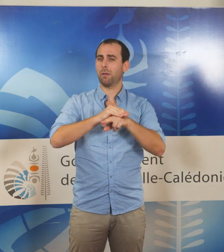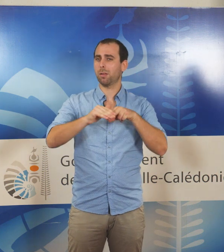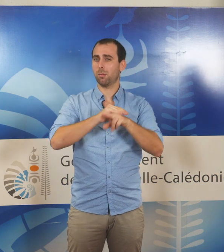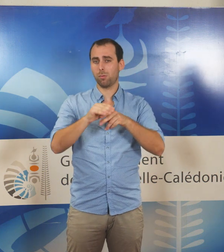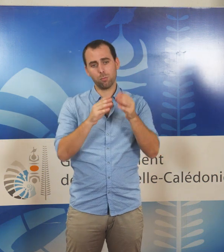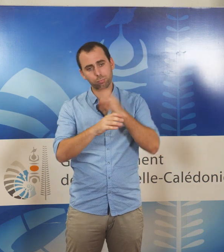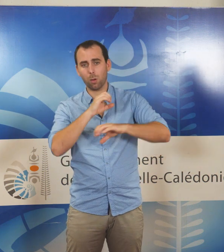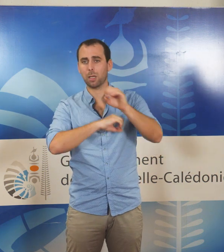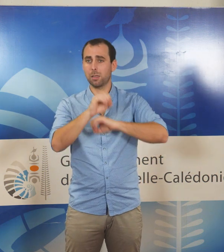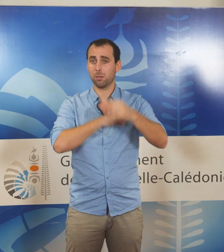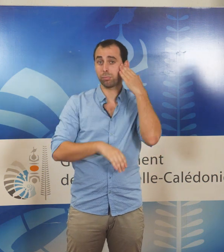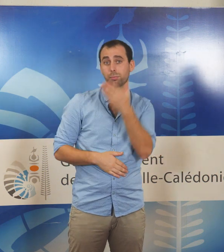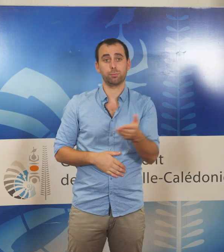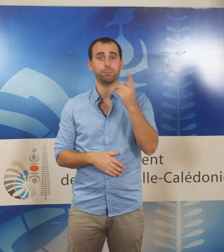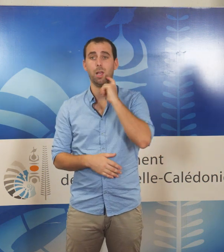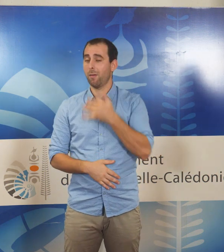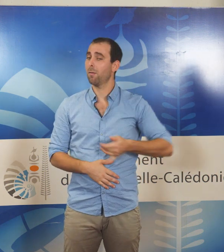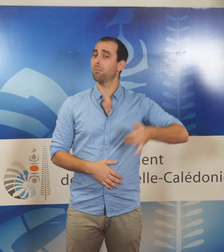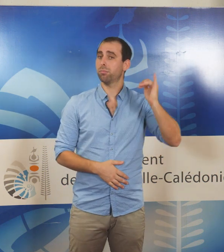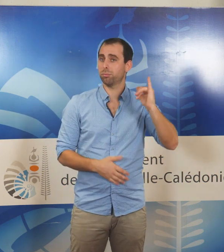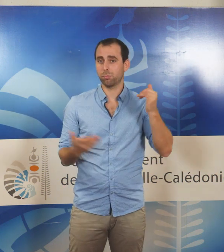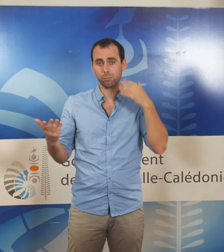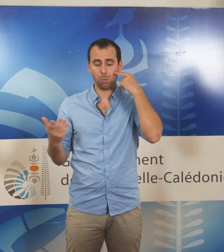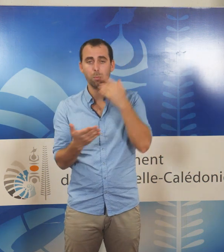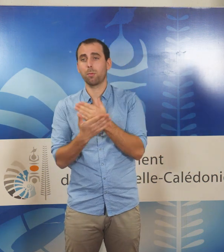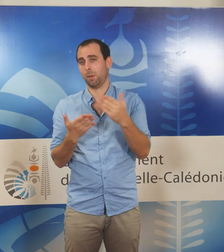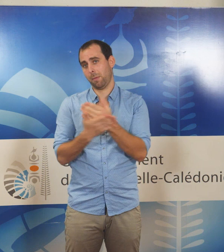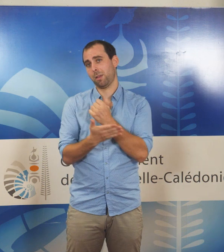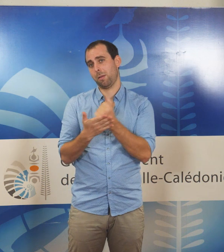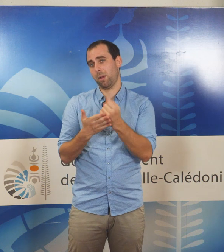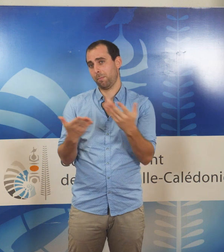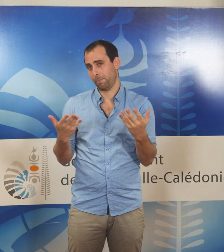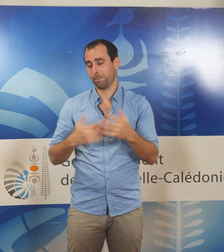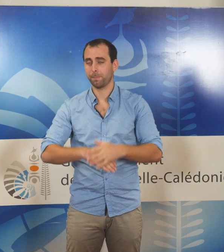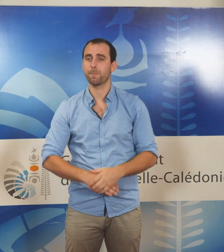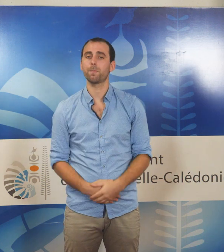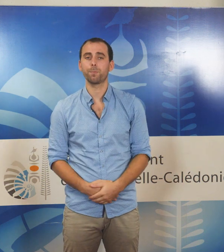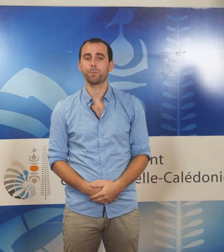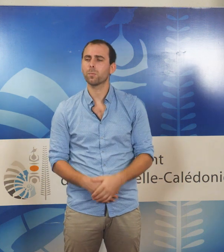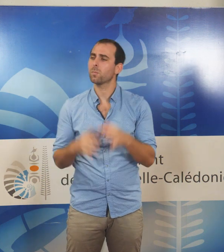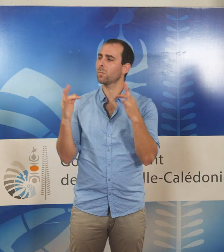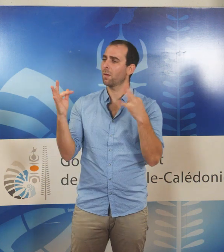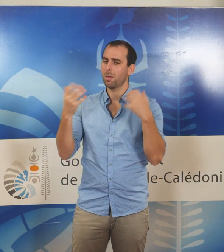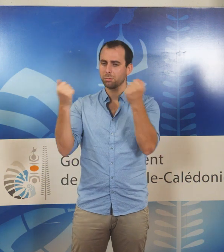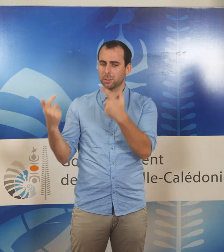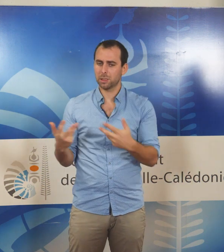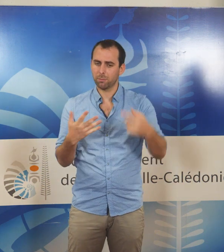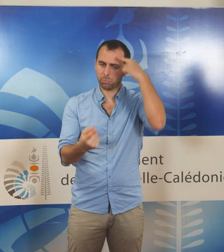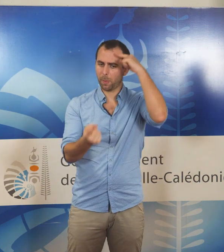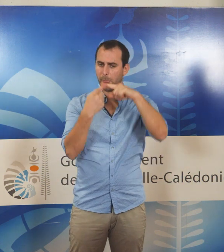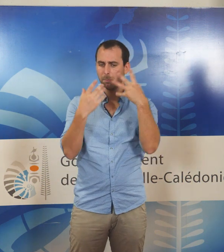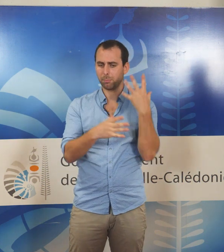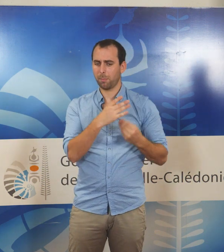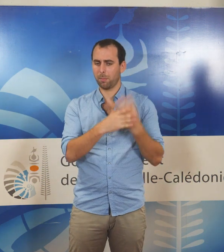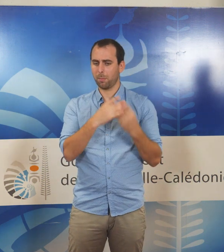volontariat pour les élèves qui pourraient en avoir besoin, notamment pour préparer les examens. Sur les chiffres donc, de l'absentéisme pendant ces deux premières